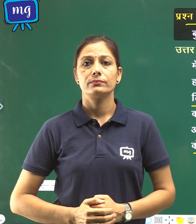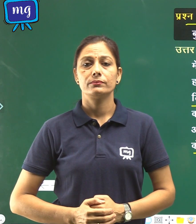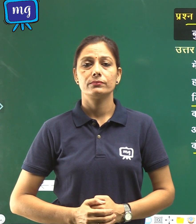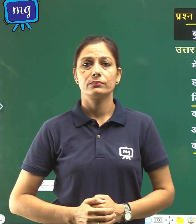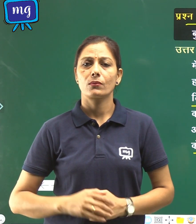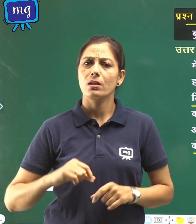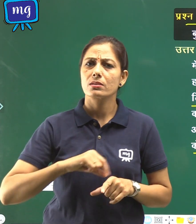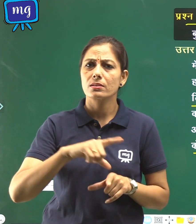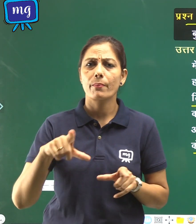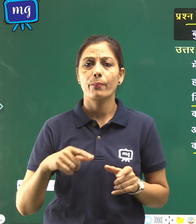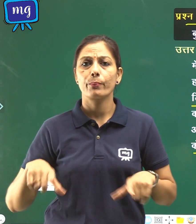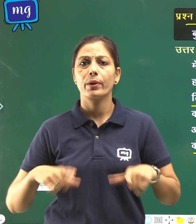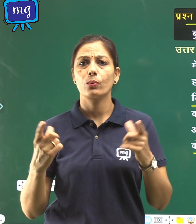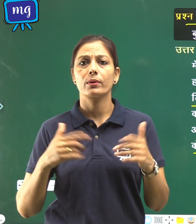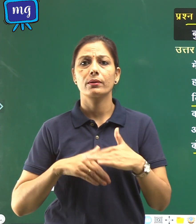सब पेड़ों में